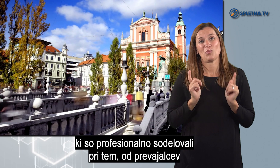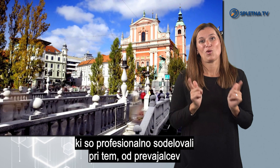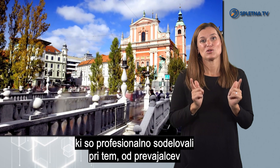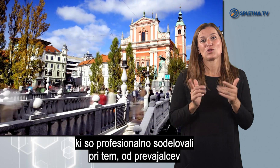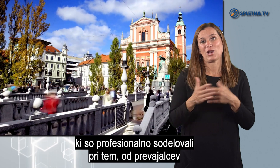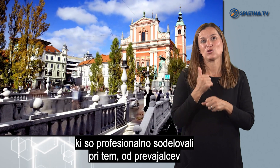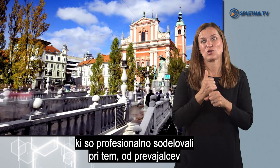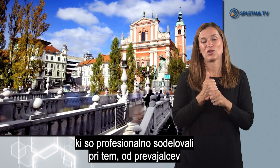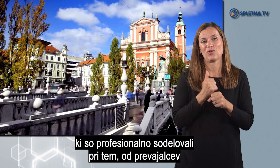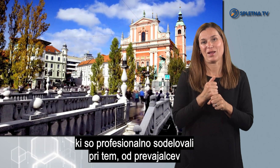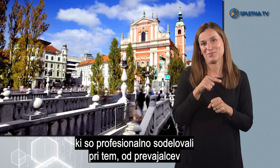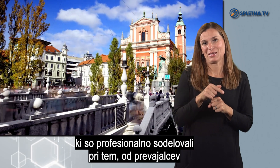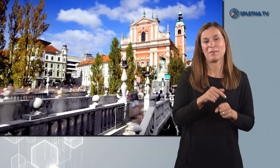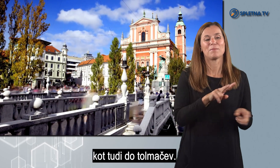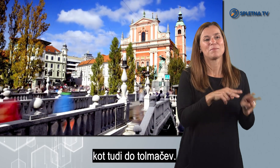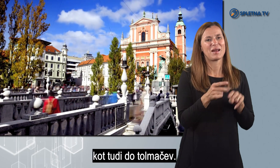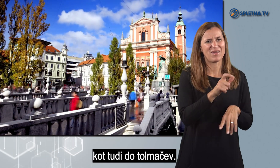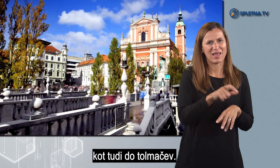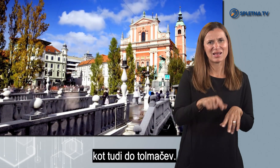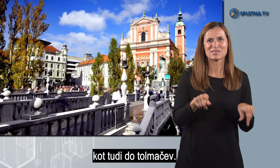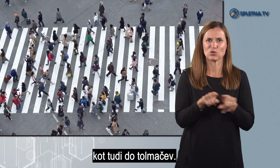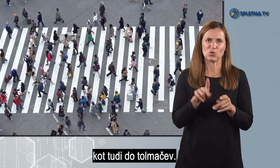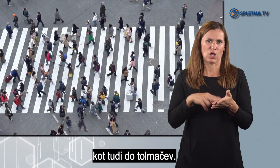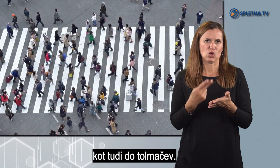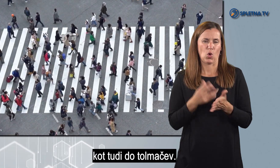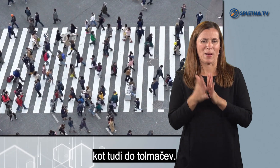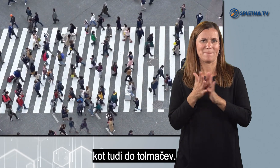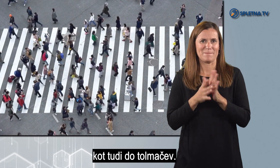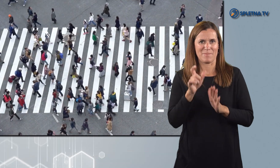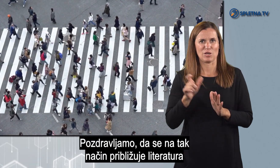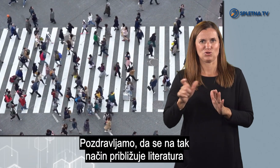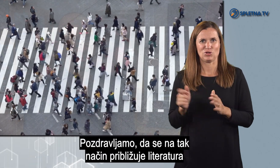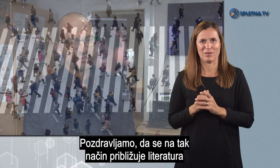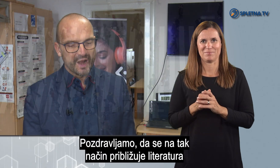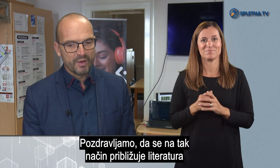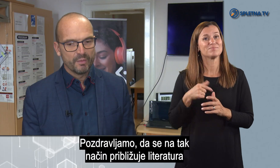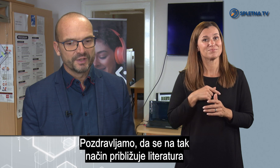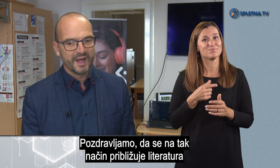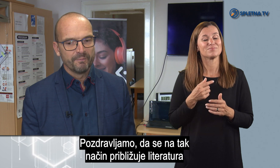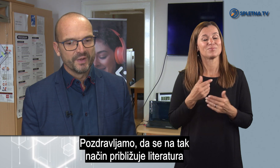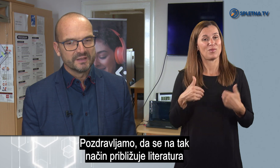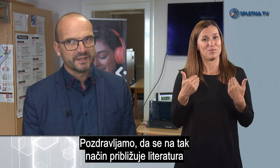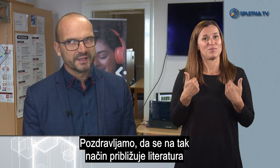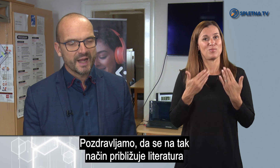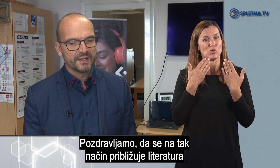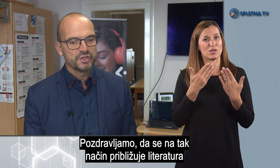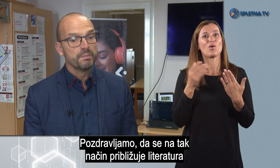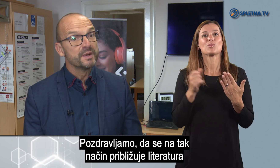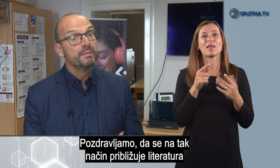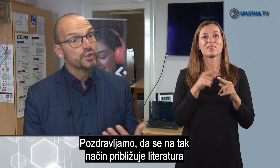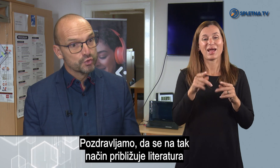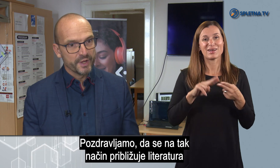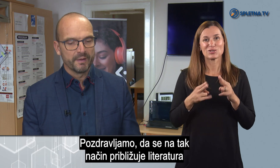profesionalno sodelovali pri tem, od prevajalcev kot tudi do tolmačev. Pozdravljamo, da se na tak